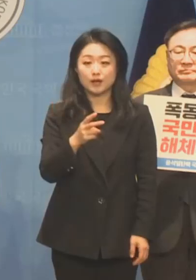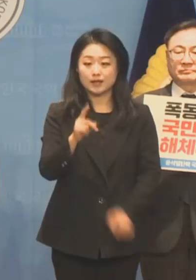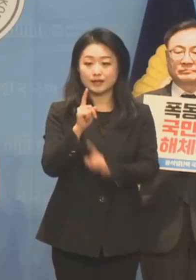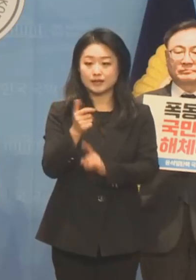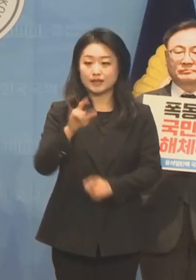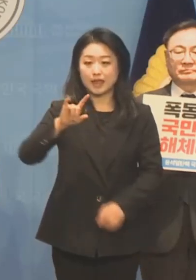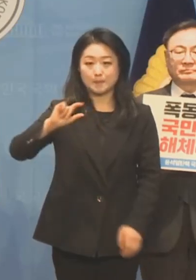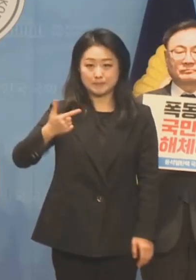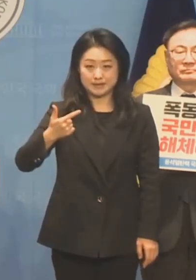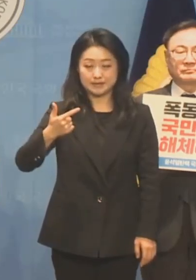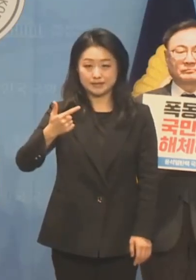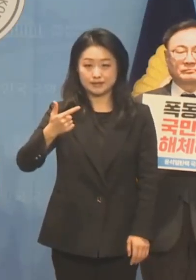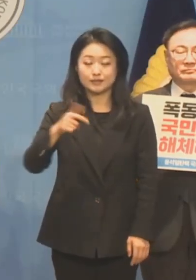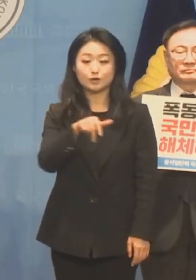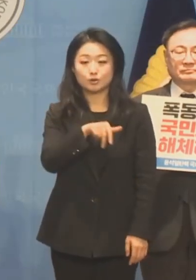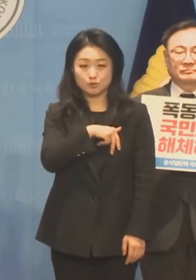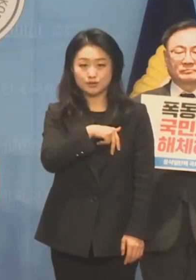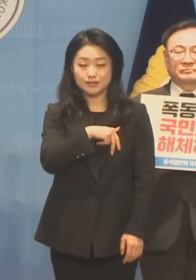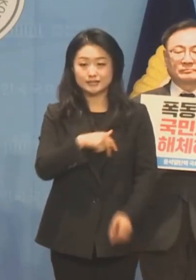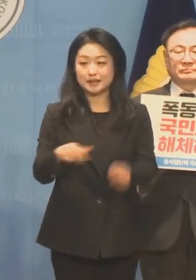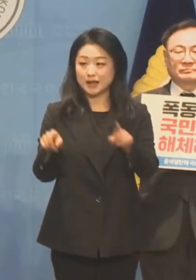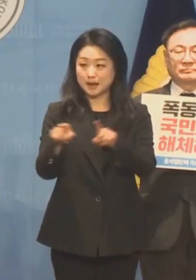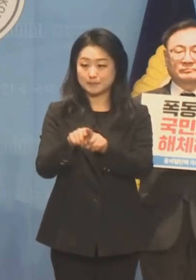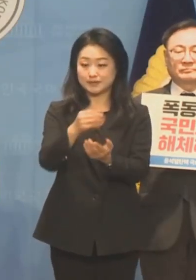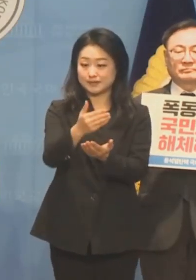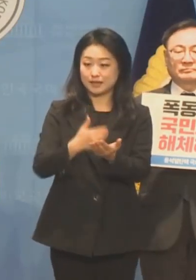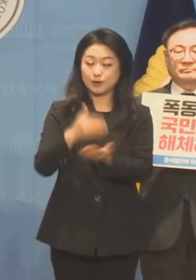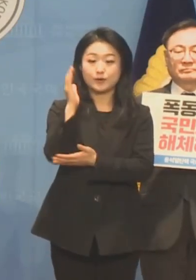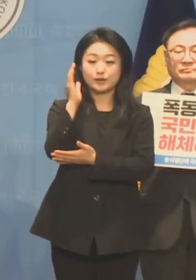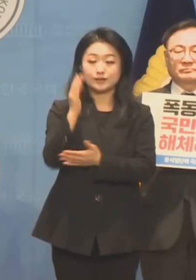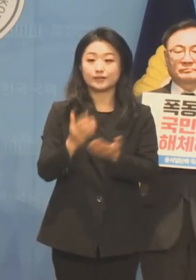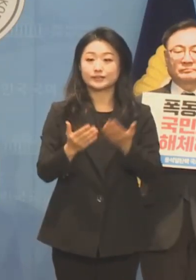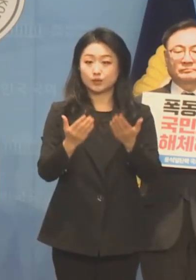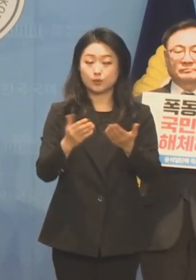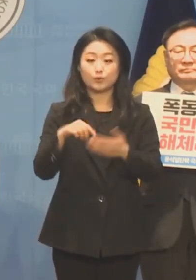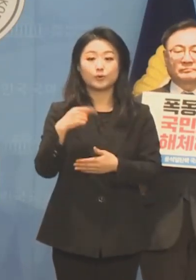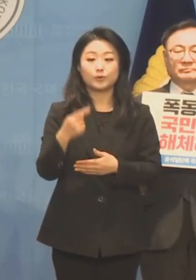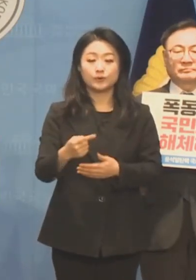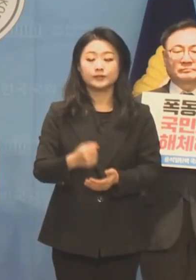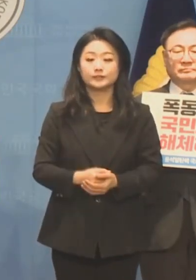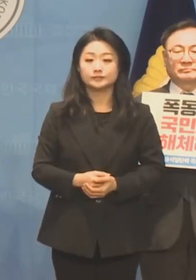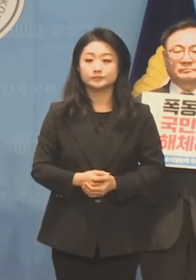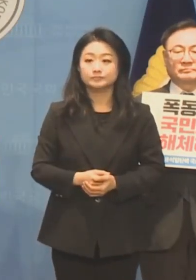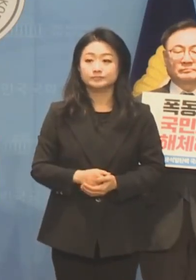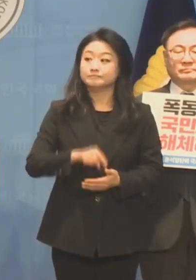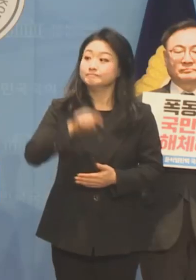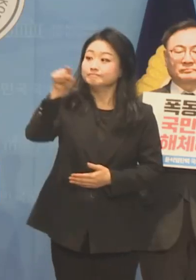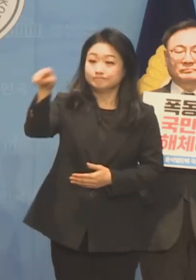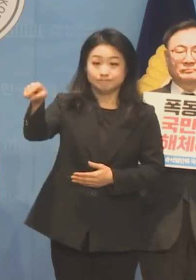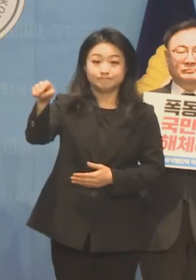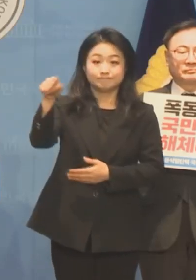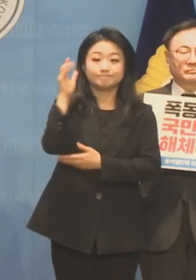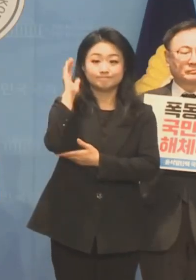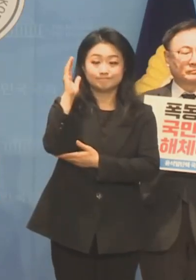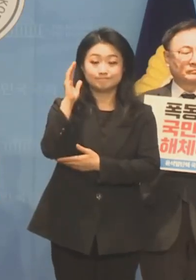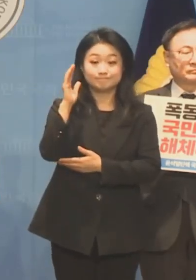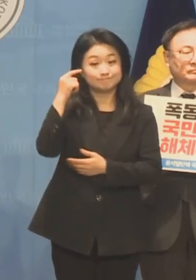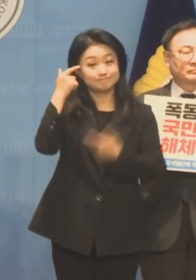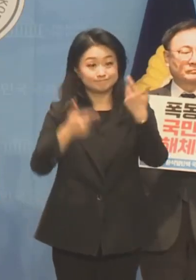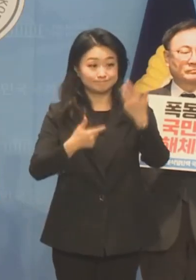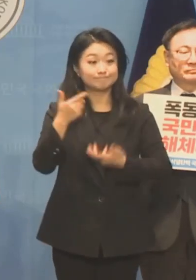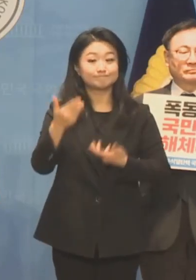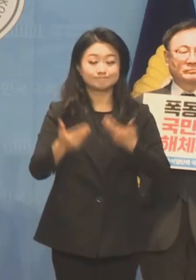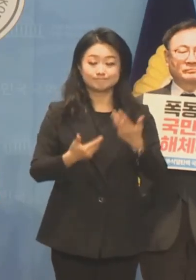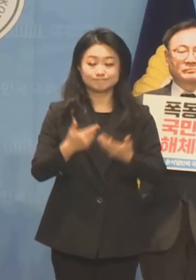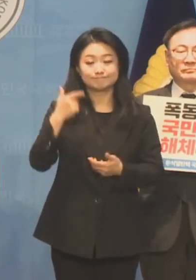이혜민 조국혁신당 의원님께서 낭독해 주시도록 하겠습니다. 그리고 이후에 바깥에 나가서 백브리핑 진행하도록